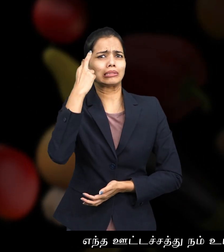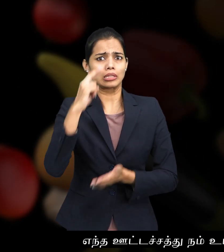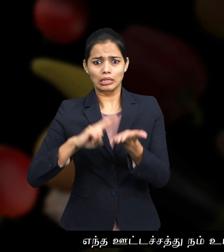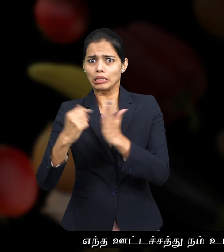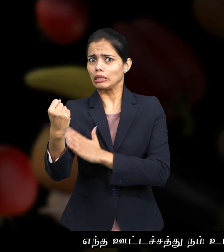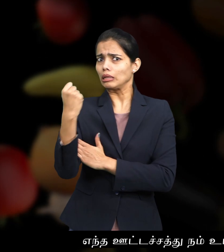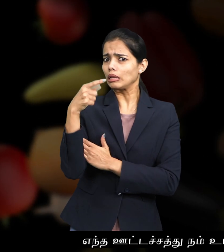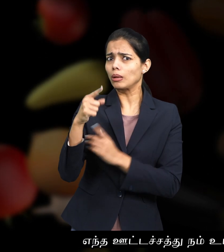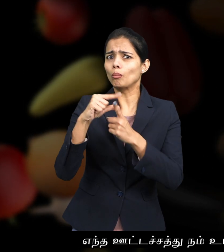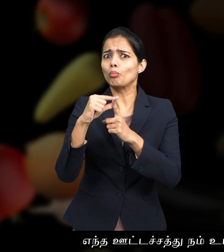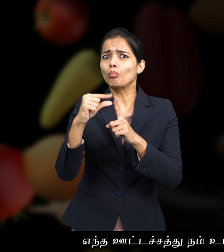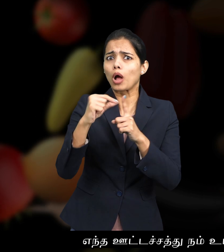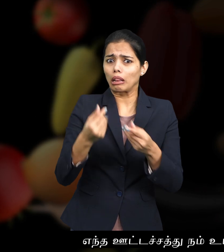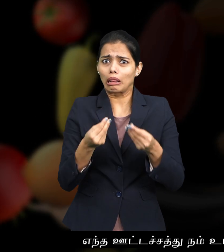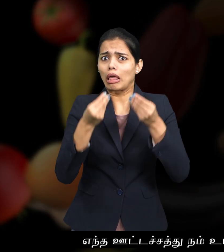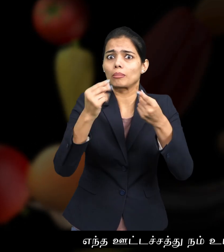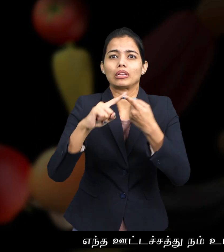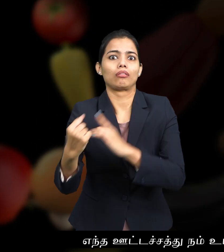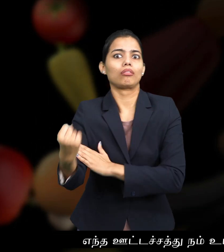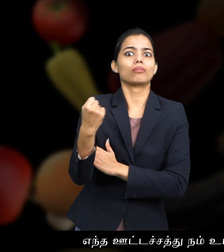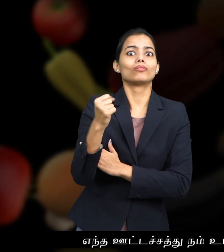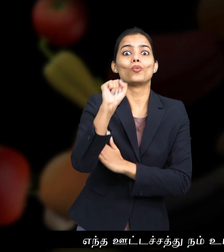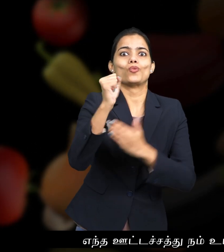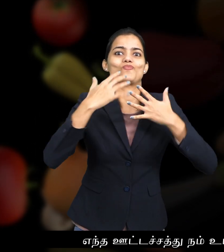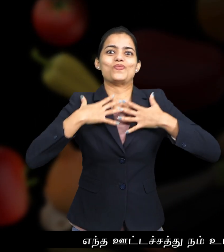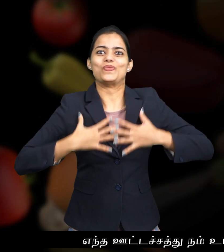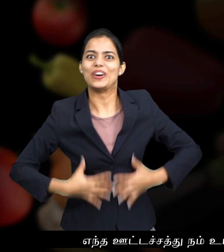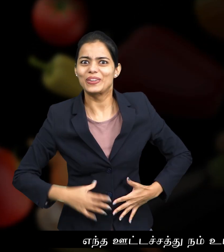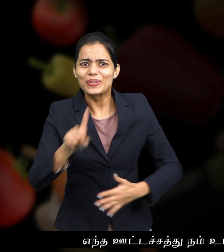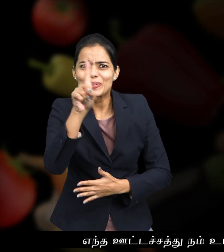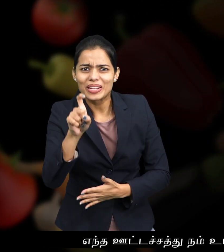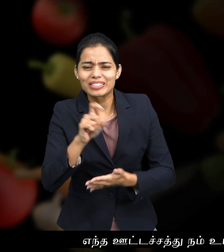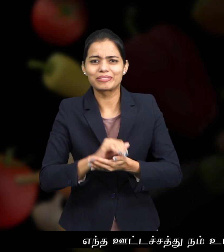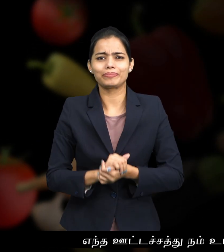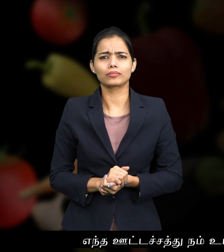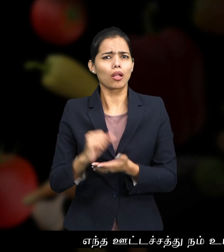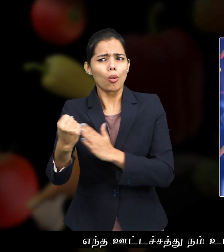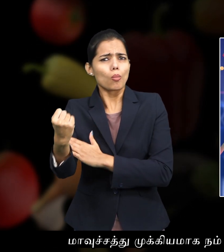எந்த ஊட்டச்சத்து நம் உடலுக்கு ஆற்றலை அளிக்கிறது?